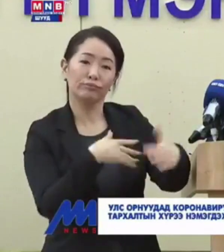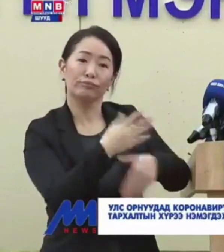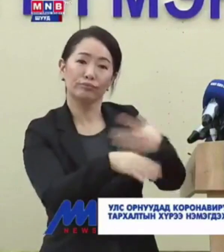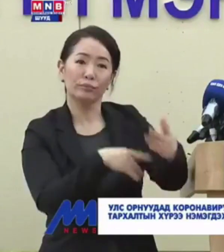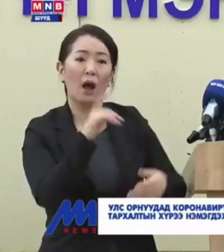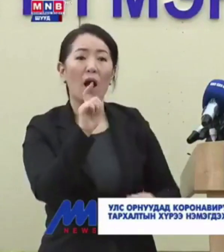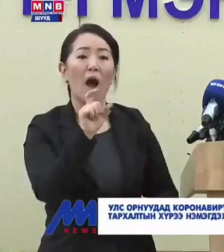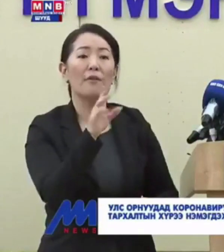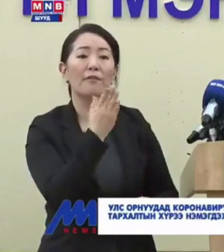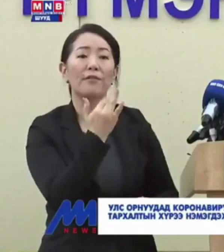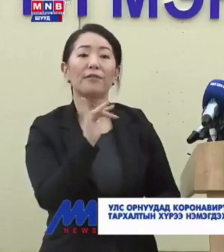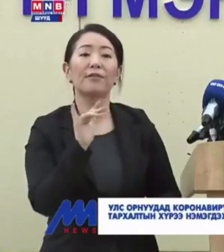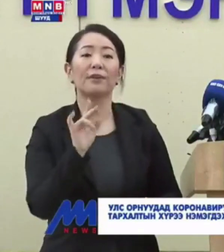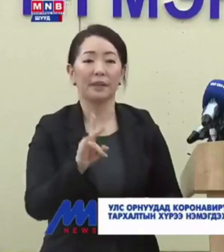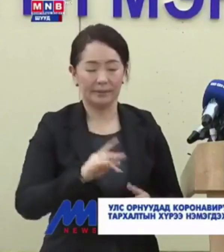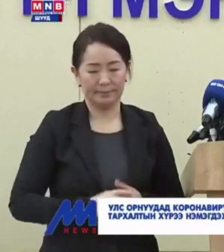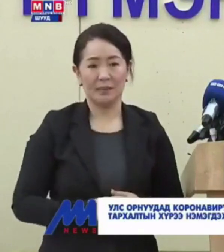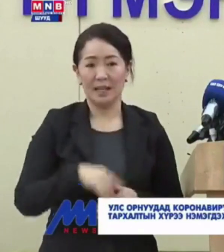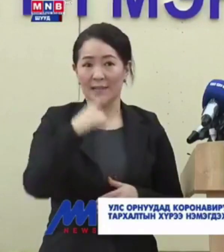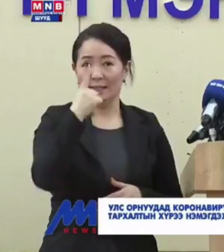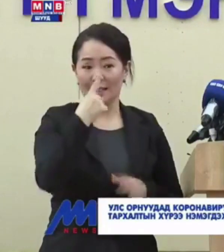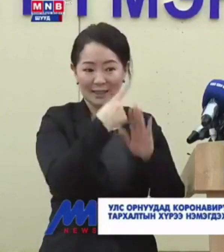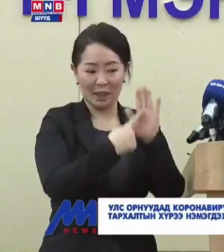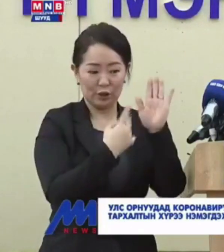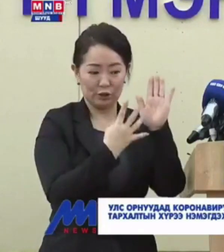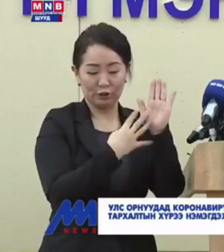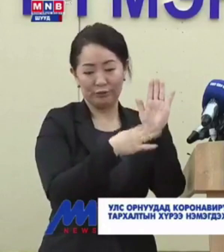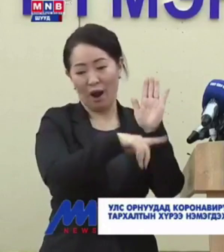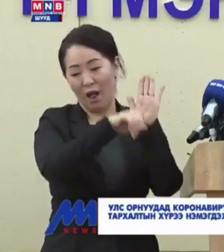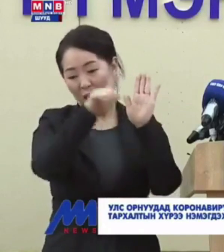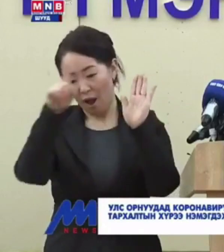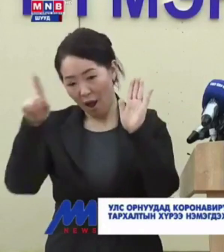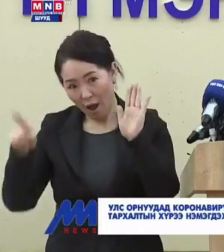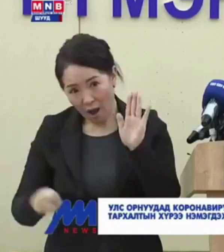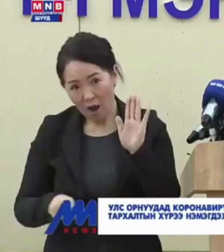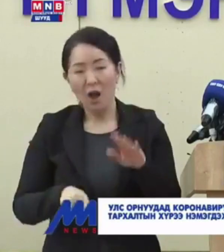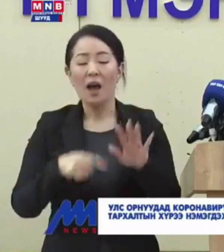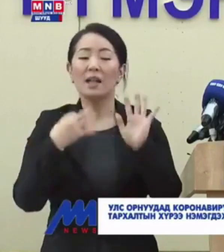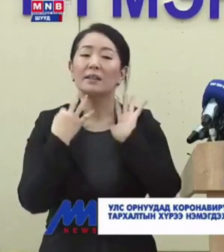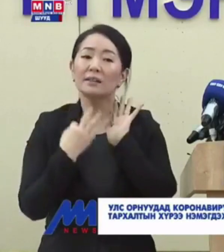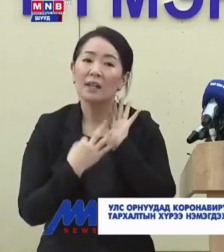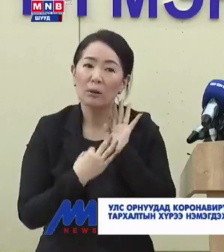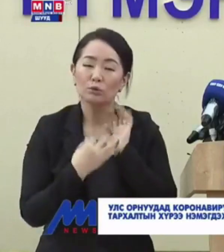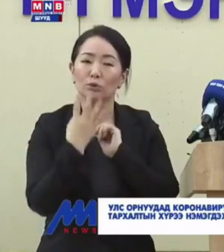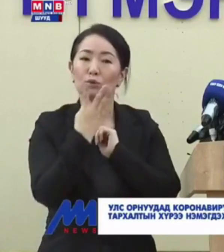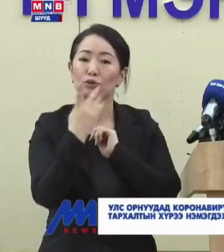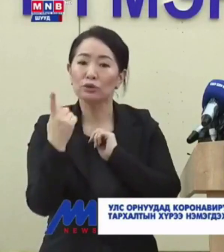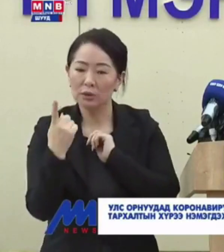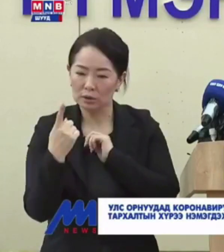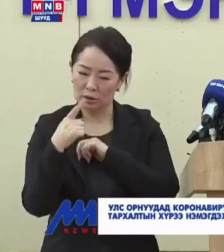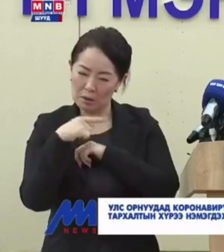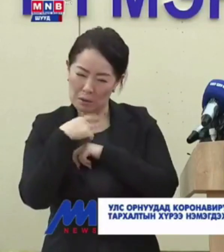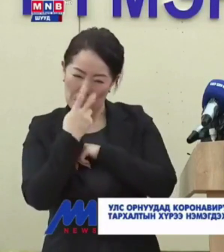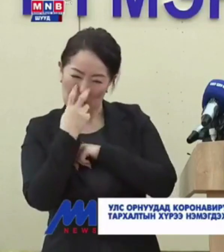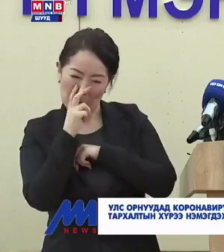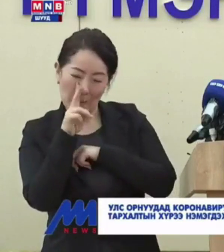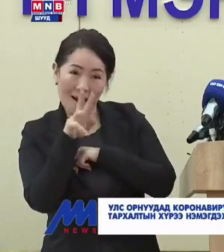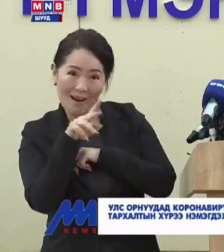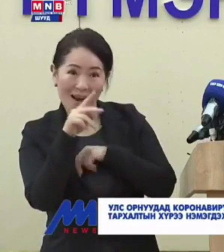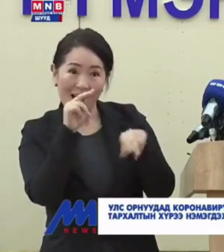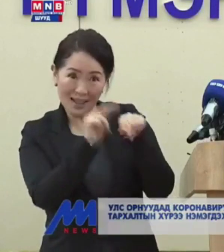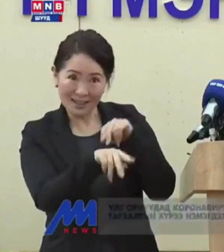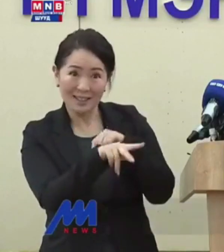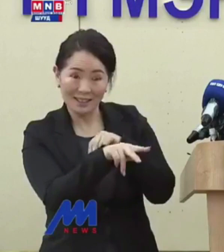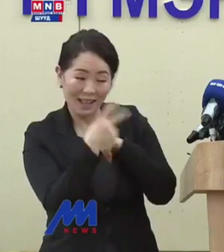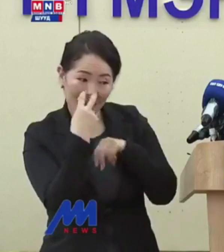энэ 1 сарын 9-ноос хойш бол нийтдээ 841 тохиолдлыг бид нар бол ажиглалтанд авсан байна өнөөдрийн